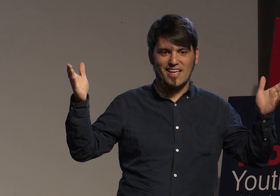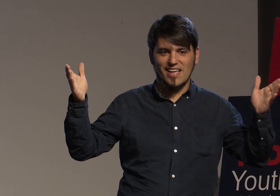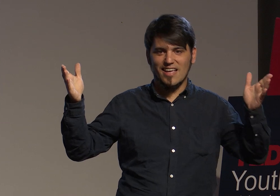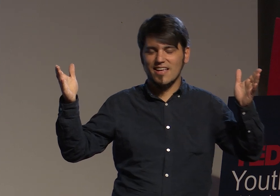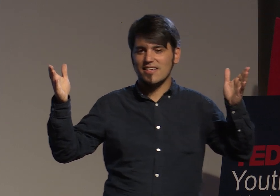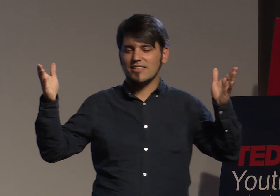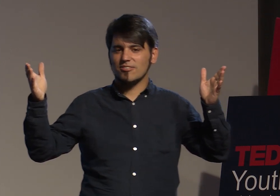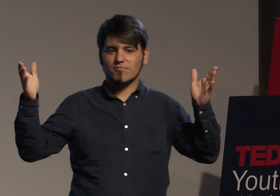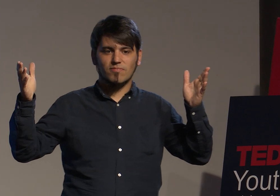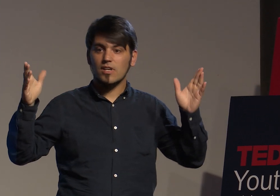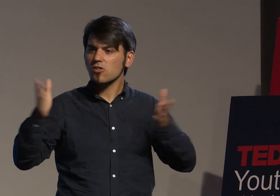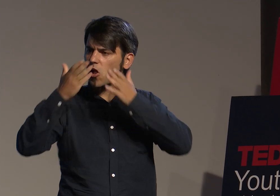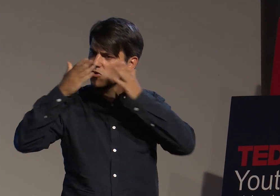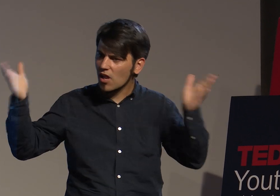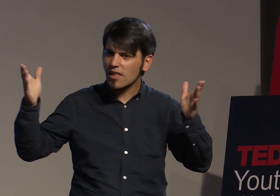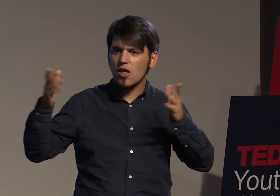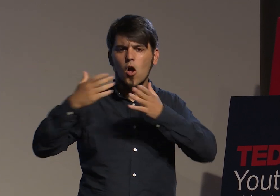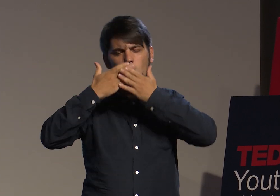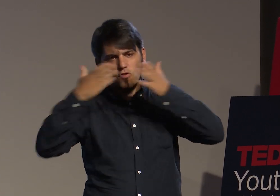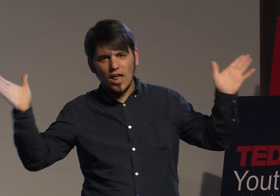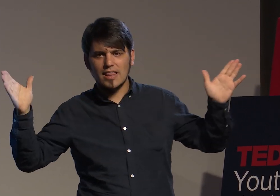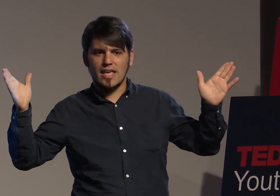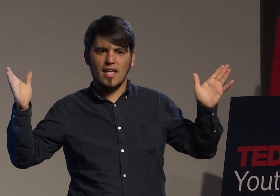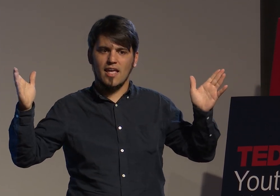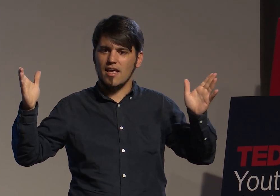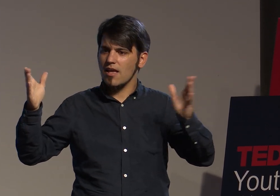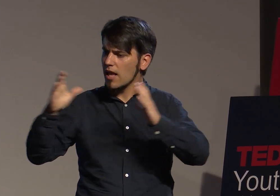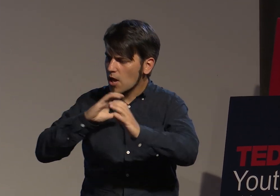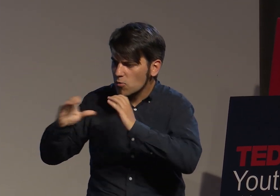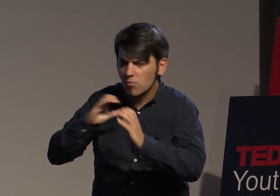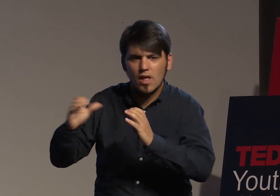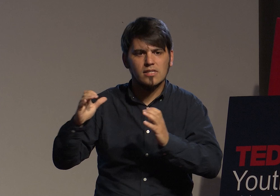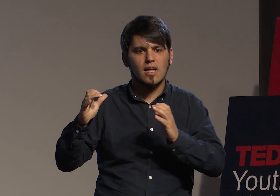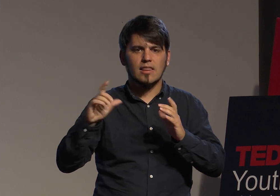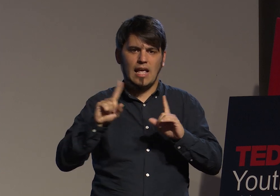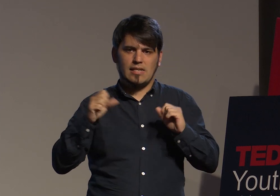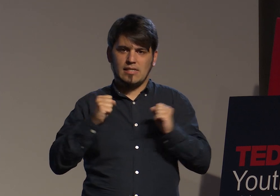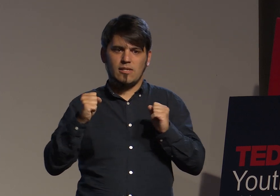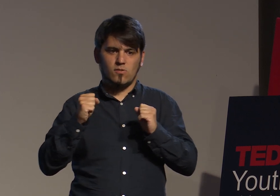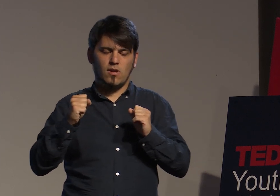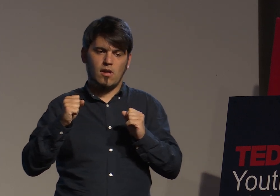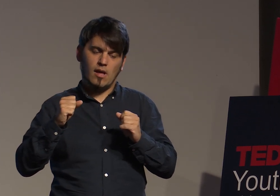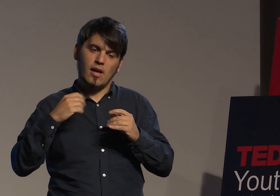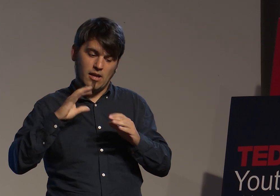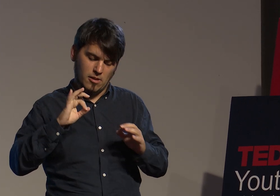Бъдете широко скроени, приемащи и отворени и опитвайте се да комуникирате с